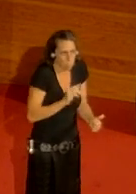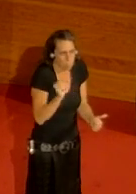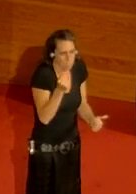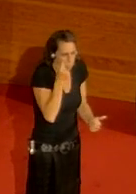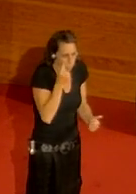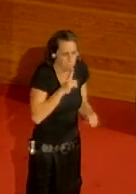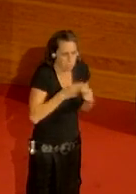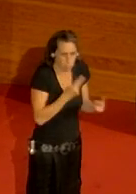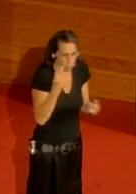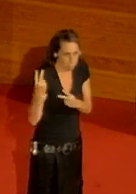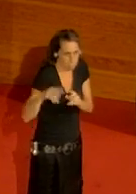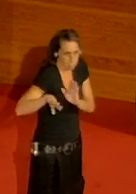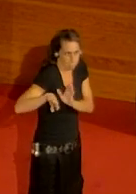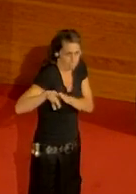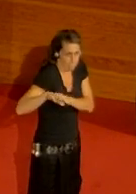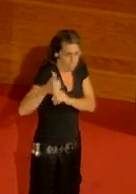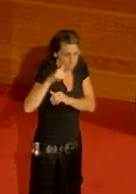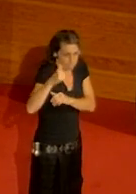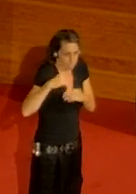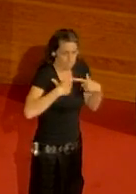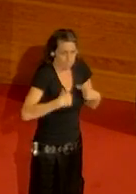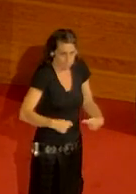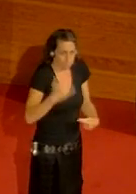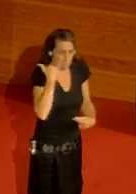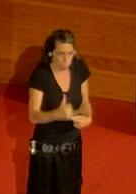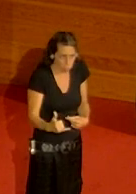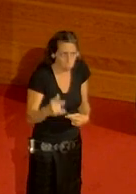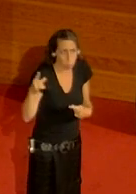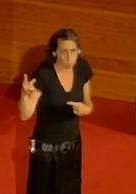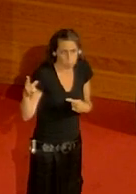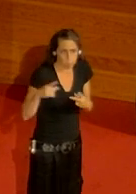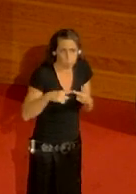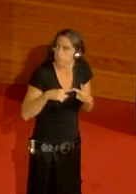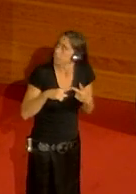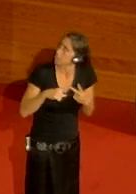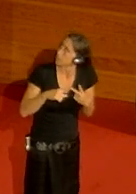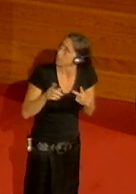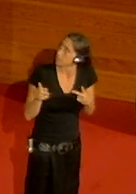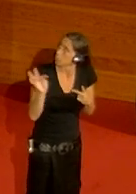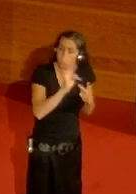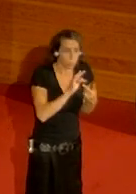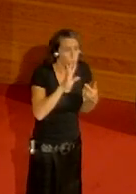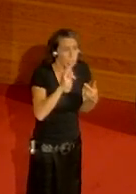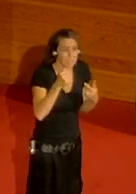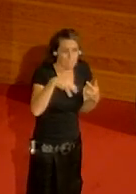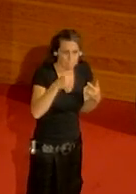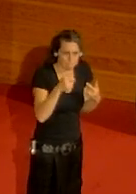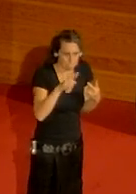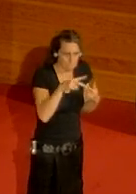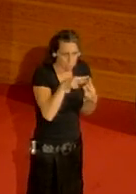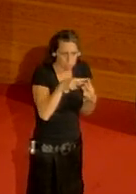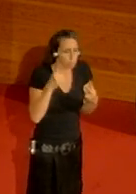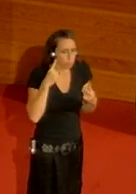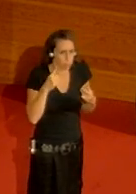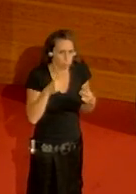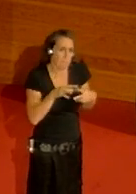señor de la derecha de camisas Azules bezal El smotrich y el otro es itamar bengibir son los dos líderes de los